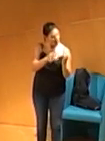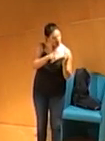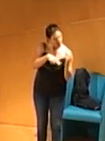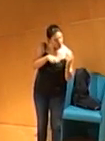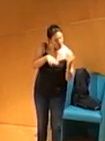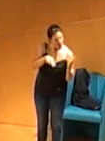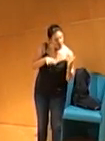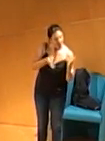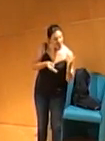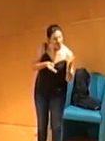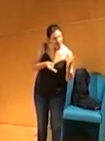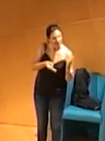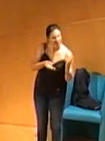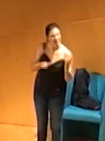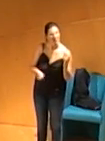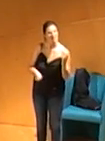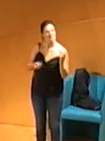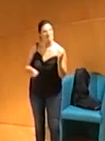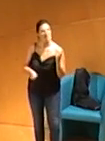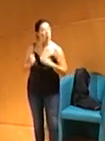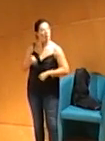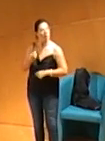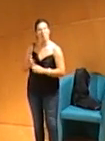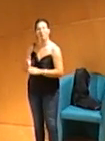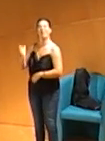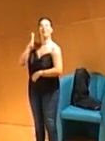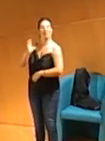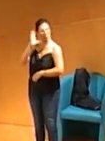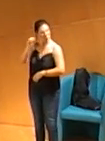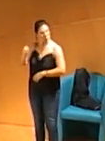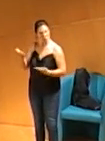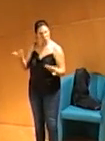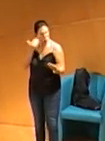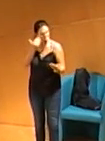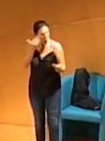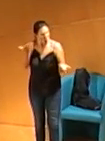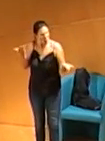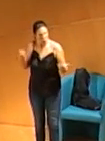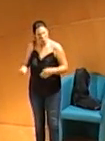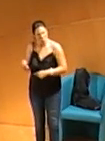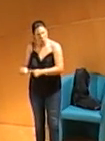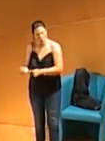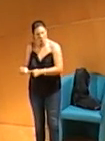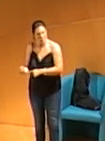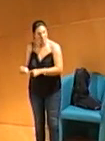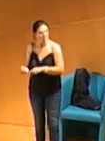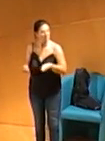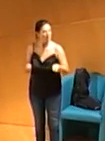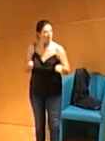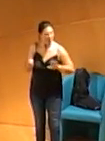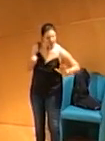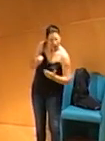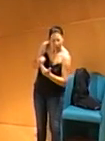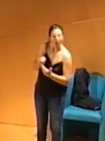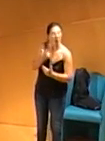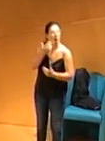qui sont les enfants dont nous sommes censés accompagner lorsque nous sommes professionnels. Et qu'on apprend aussi ce que vivent